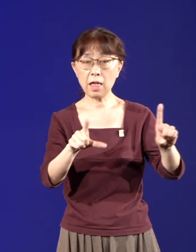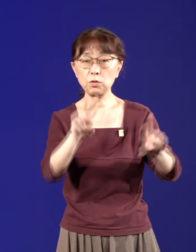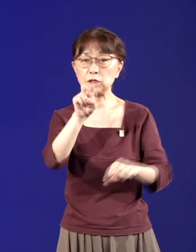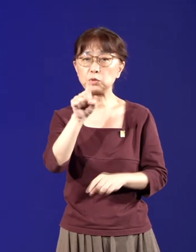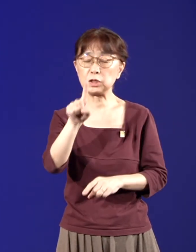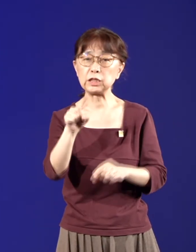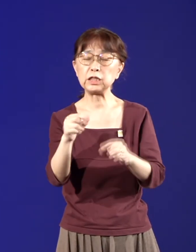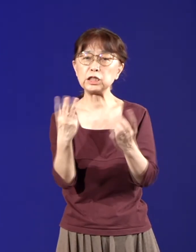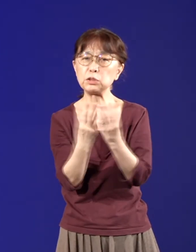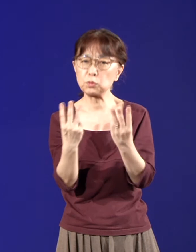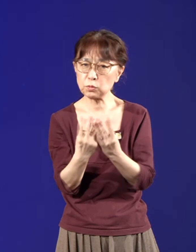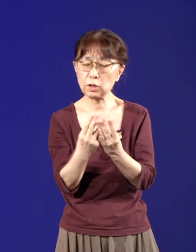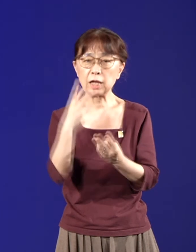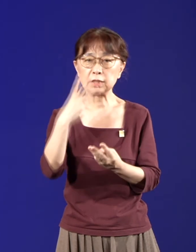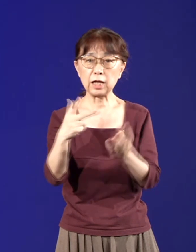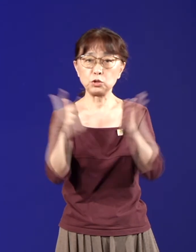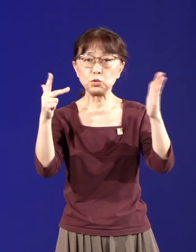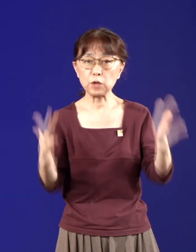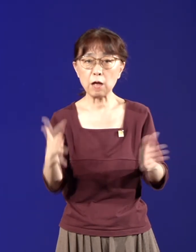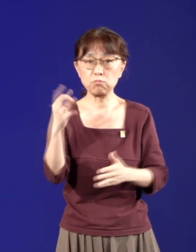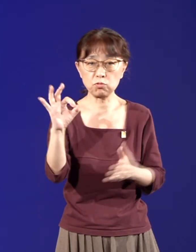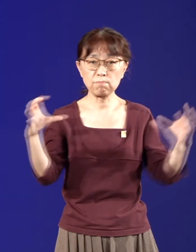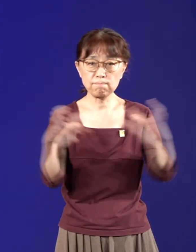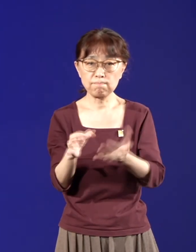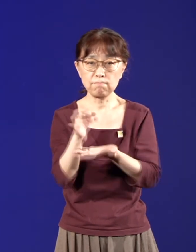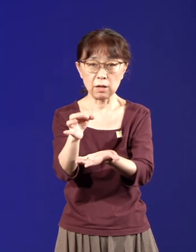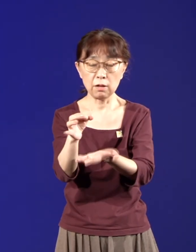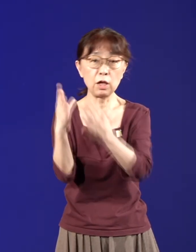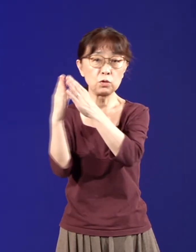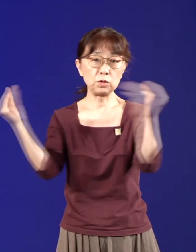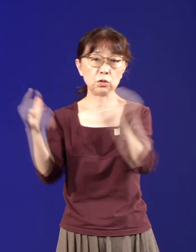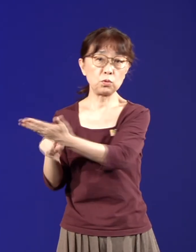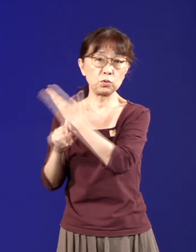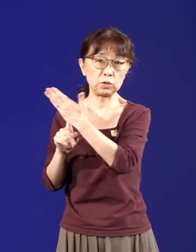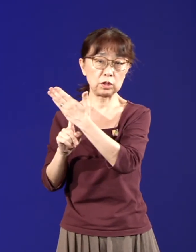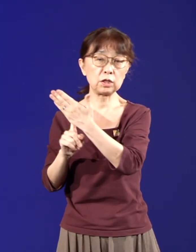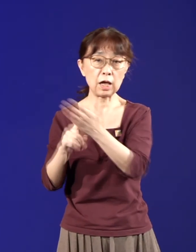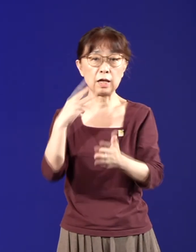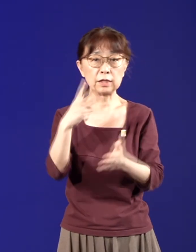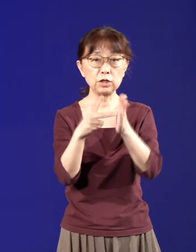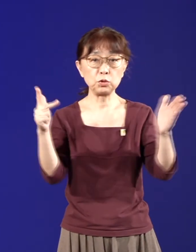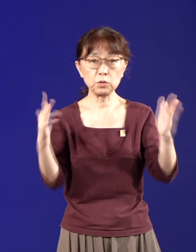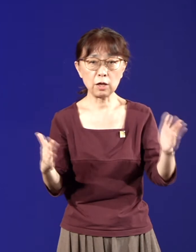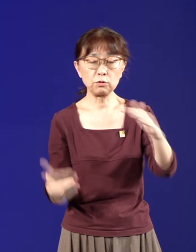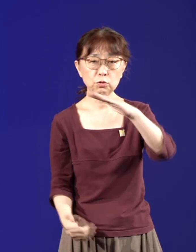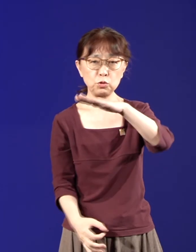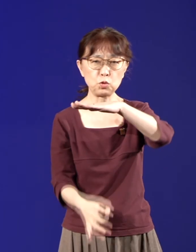間分ということでございますが、国の方の通知がですね、3週間を上限